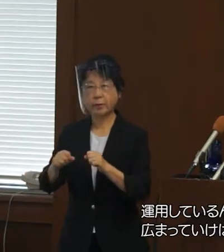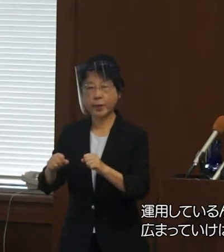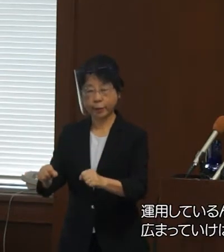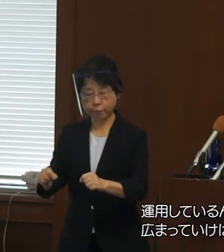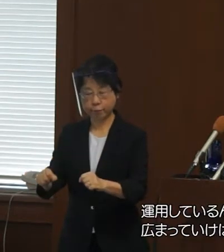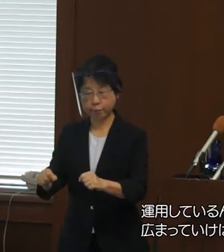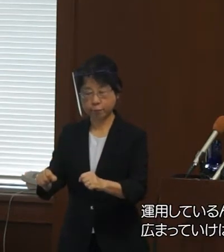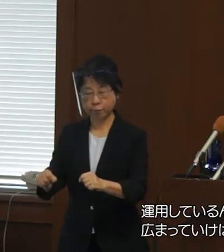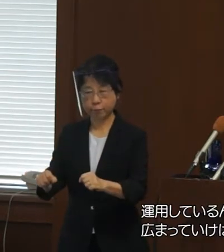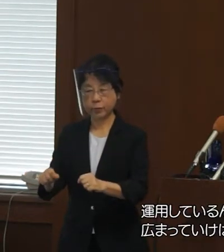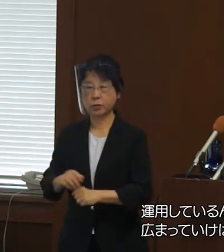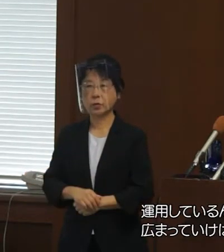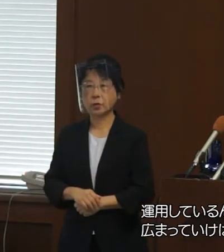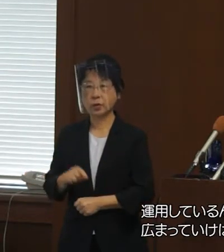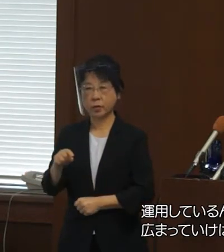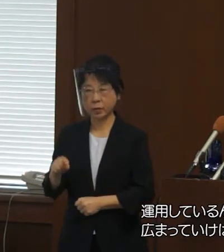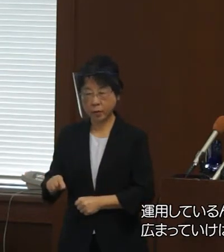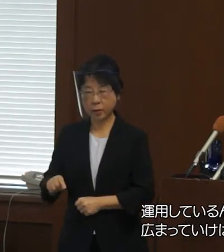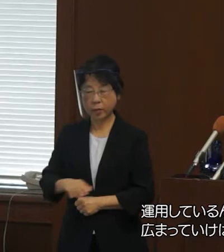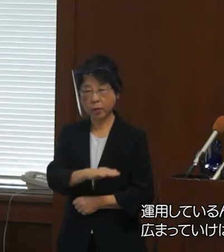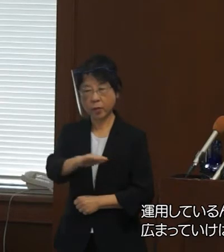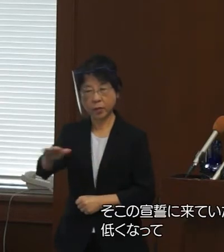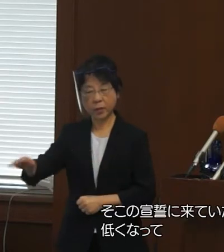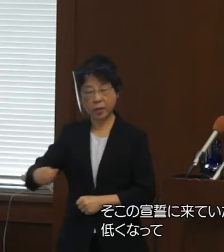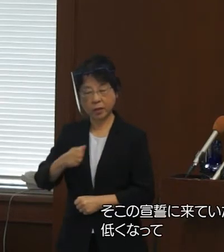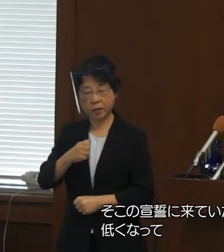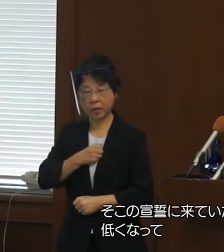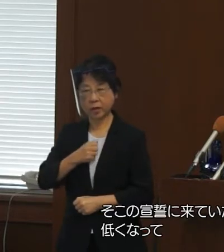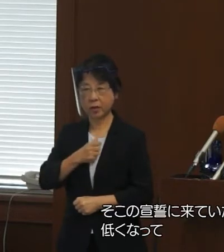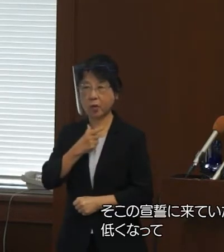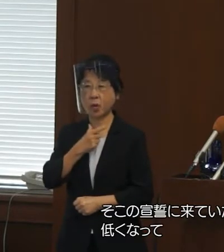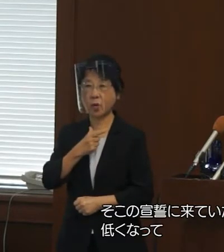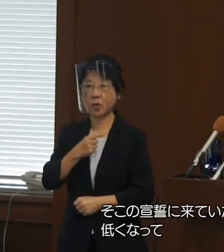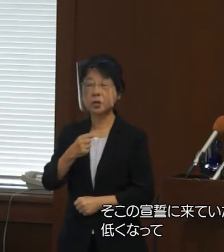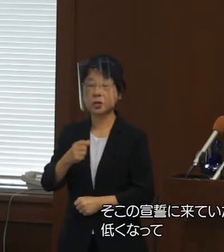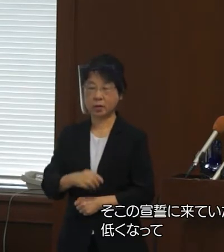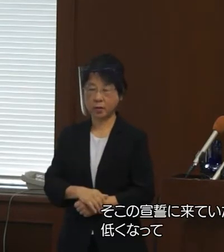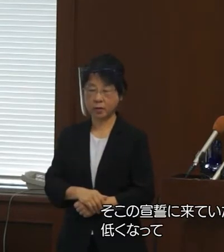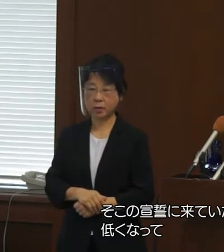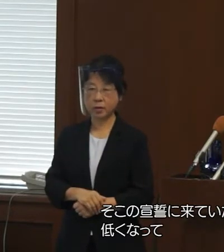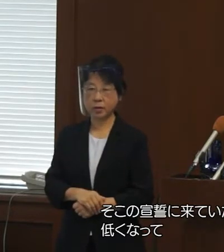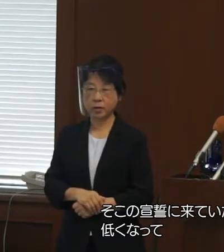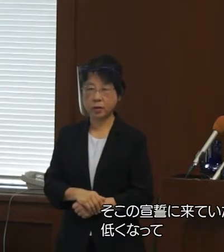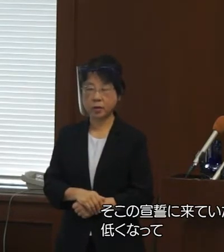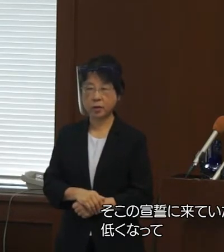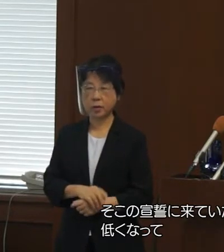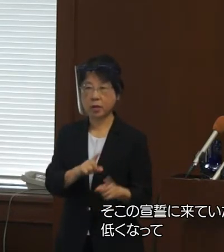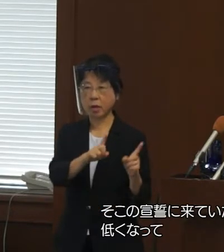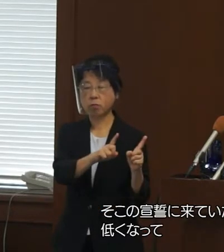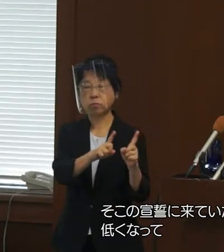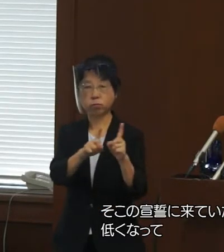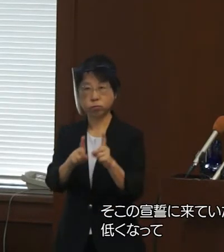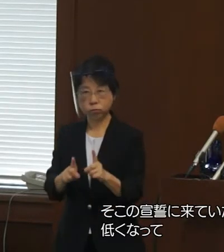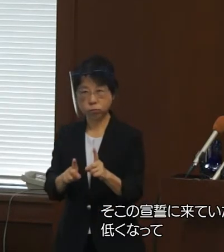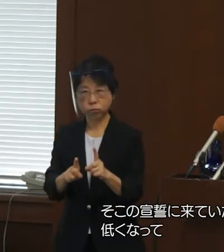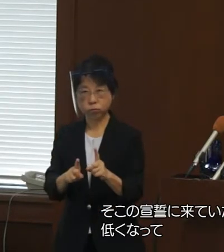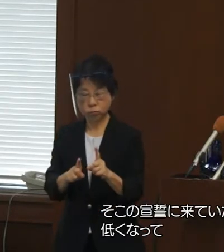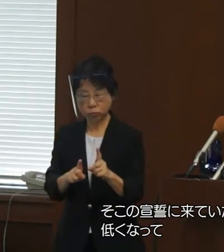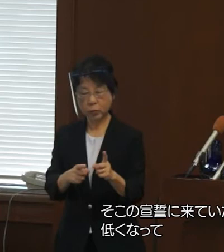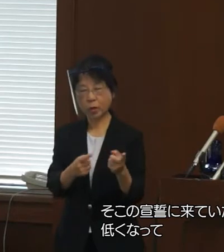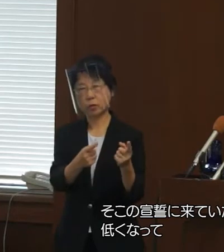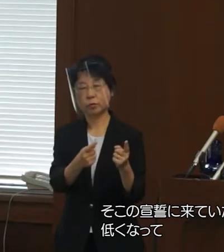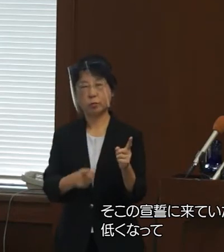ところが広まっていけば、そこの先生に 来ていただくハードルというのは低くな